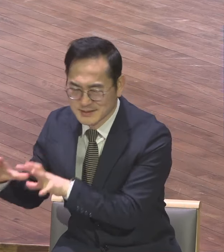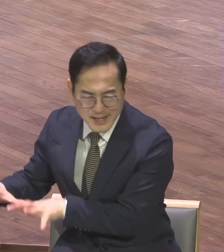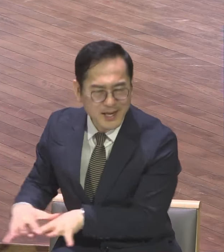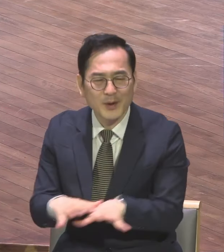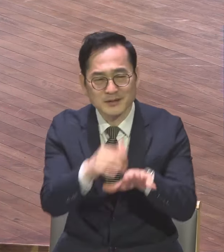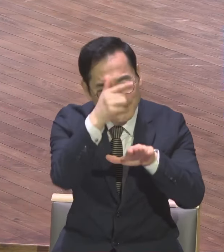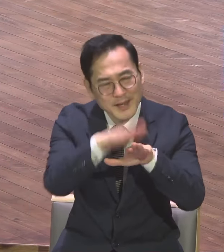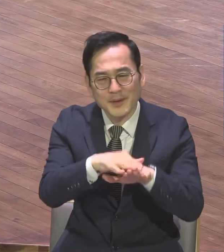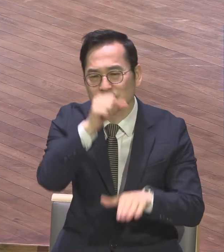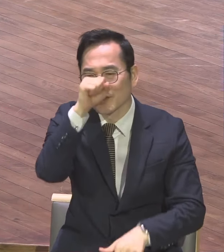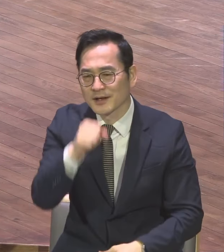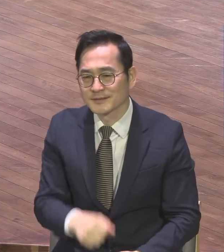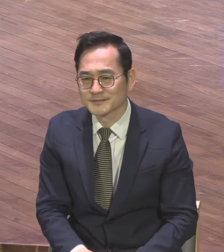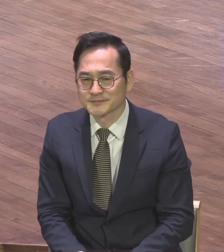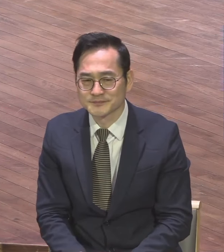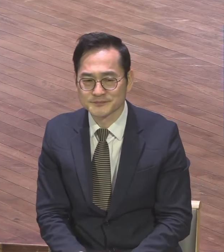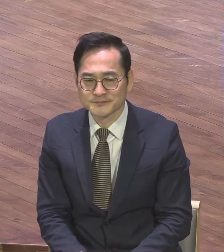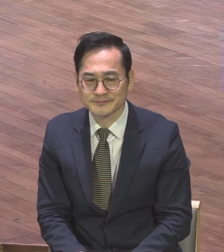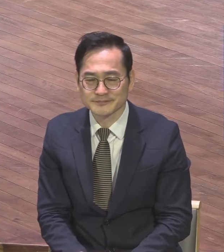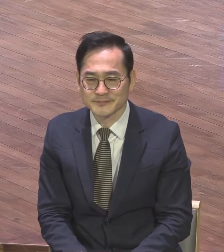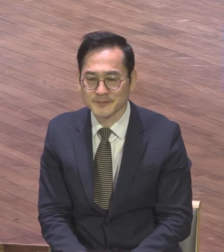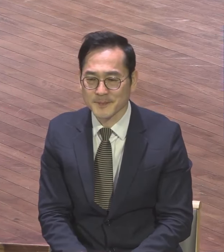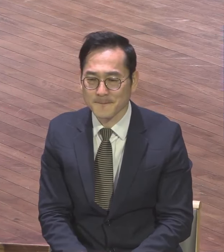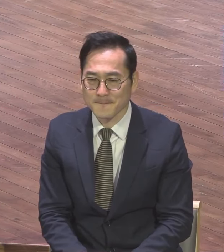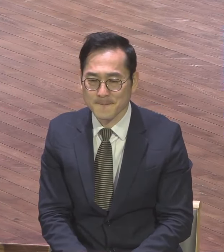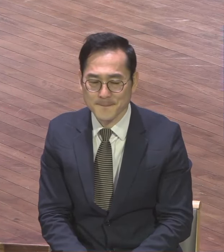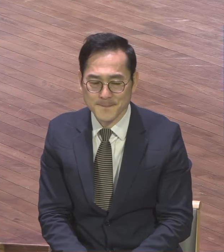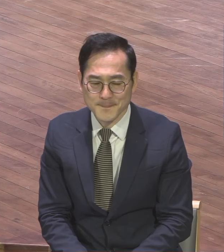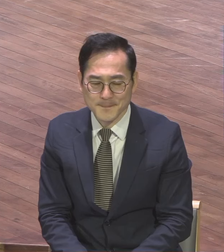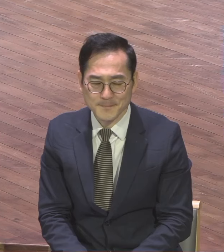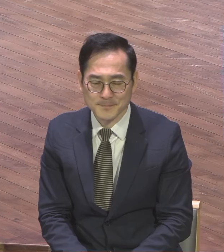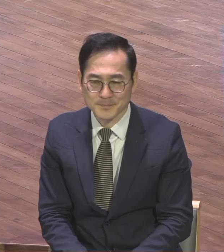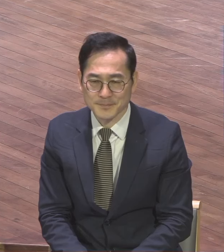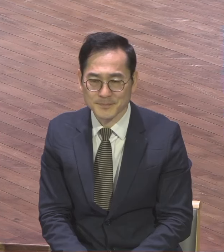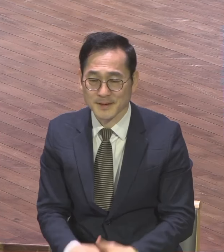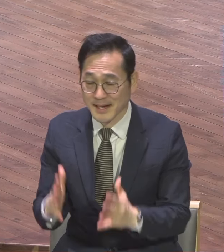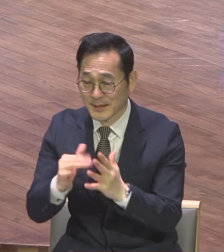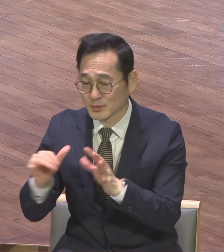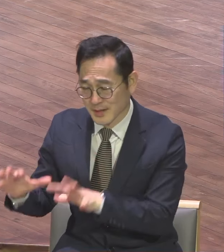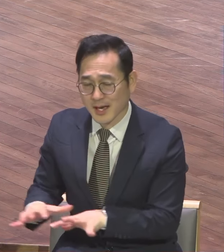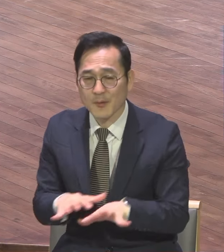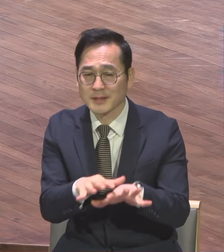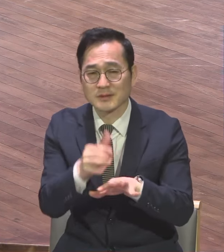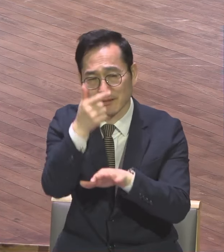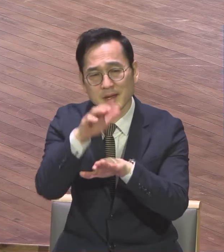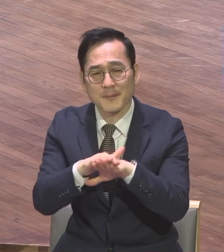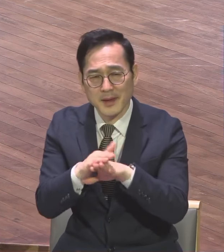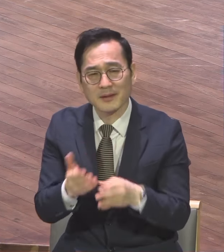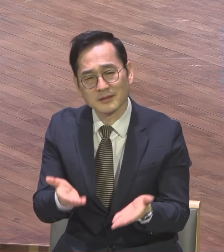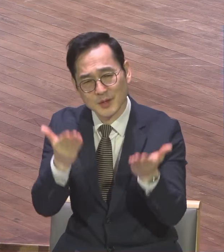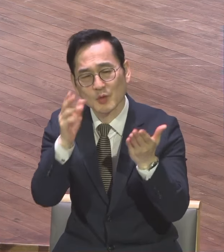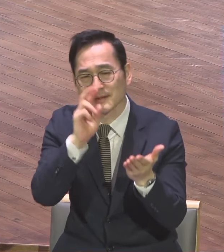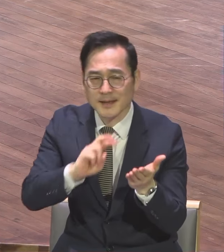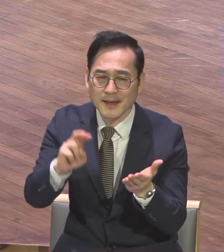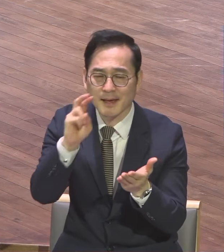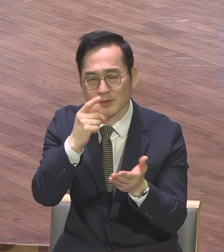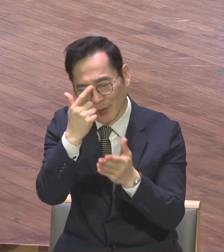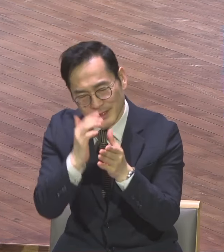같이 예배되는 게 좋아요. 가족별로. 그래서 가족들이 다 같이 앉아서 함께 하나 예배되는 아이들